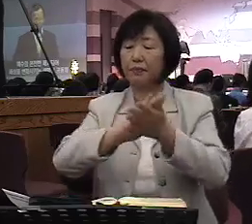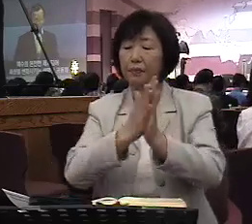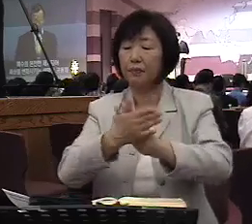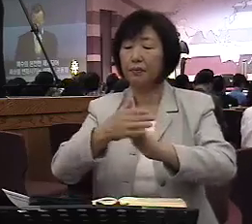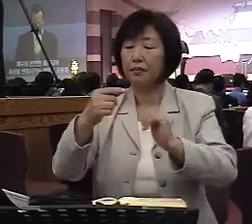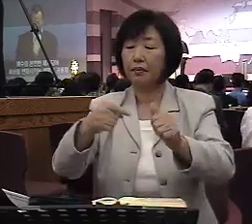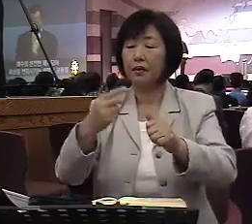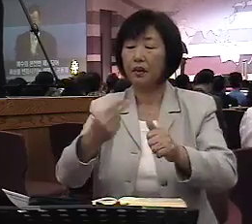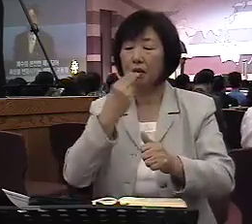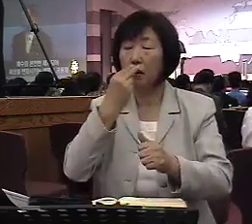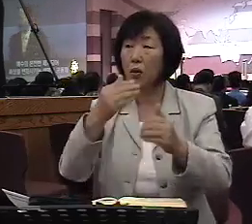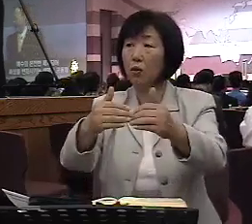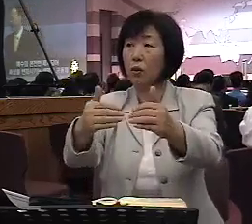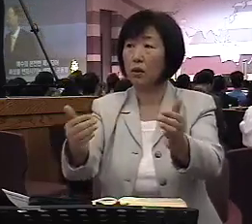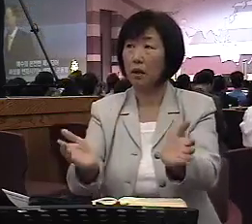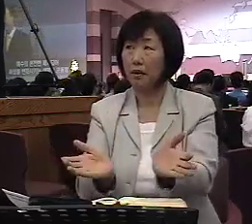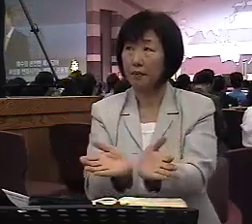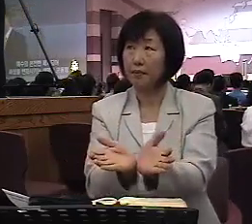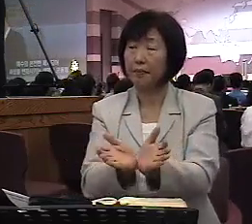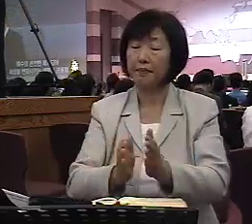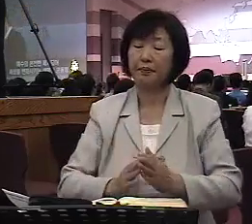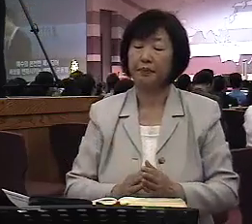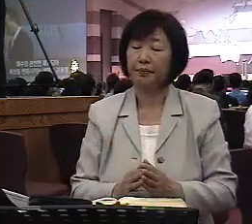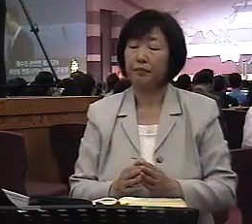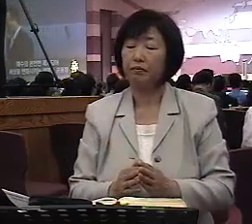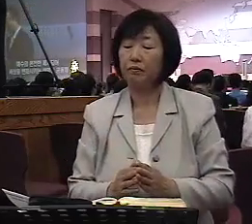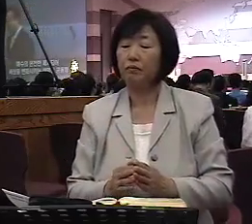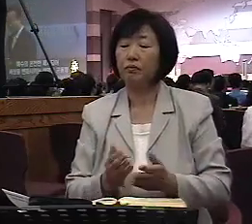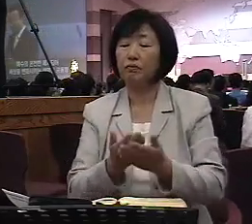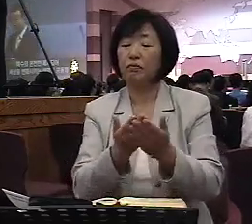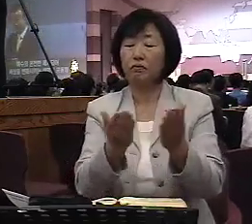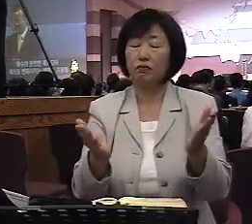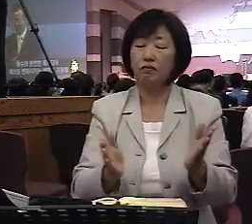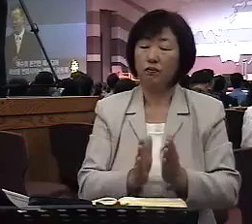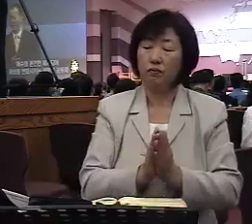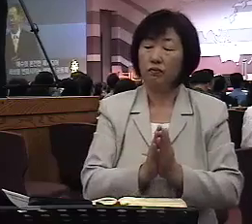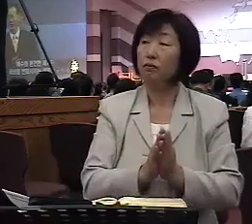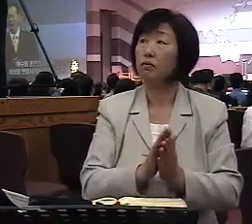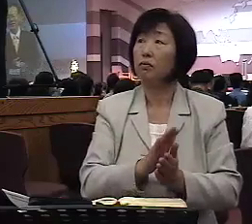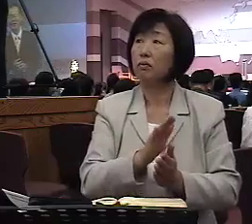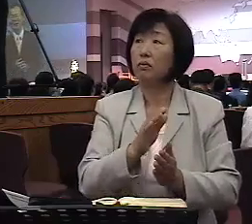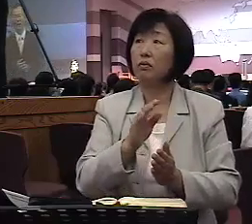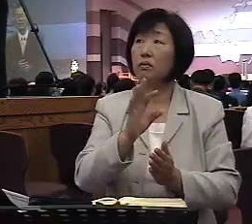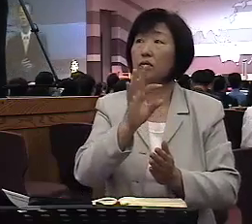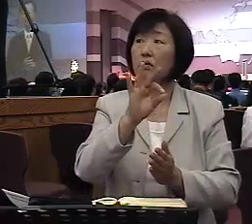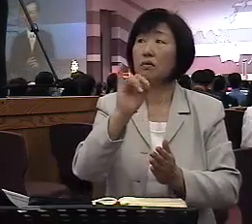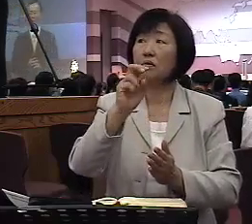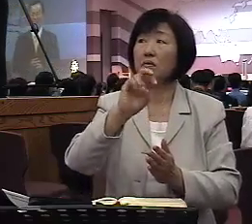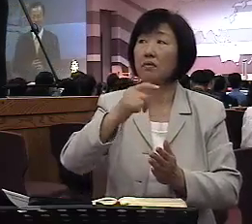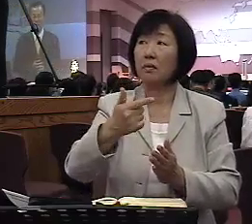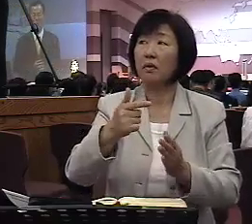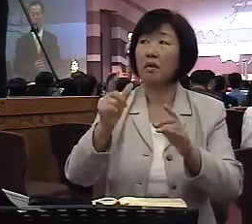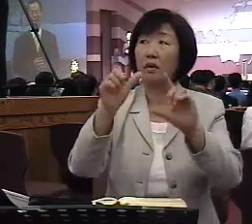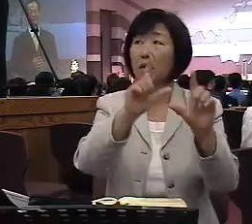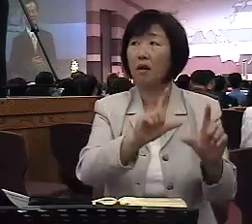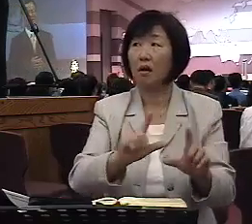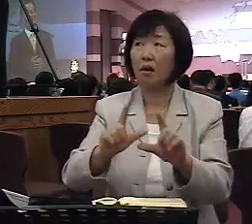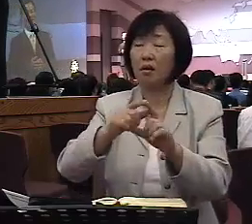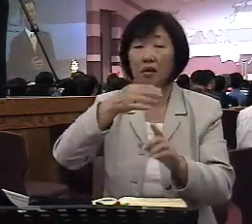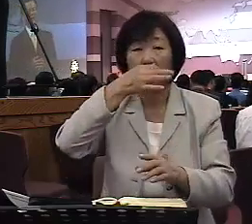변화시키는 생명의 공동체. 네. 여러분, 우리가 이민 생활 사는데 다들 벅차고